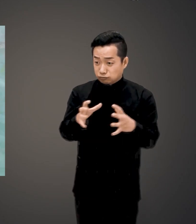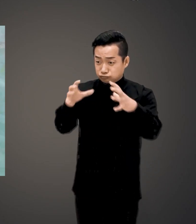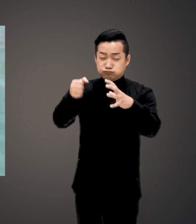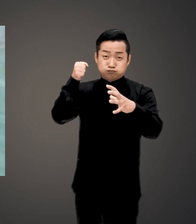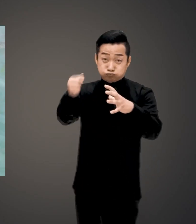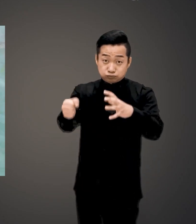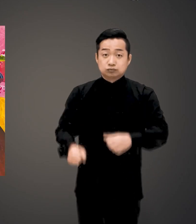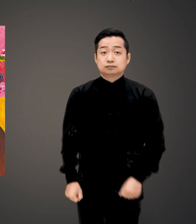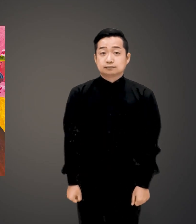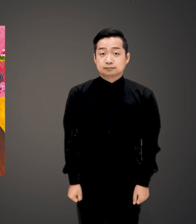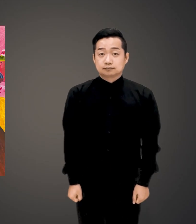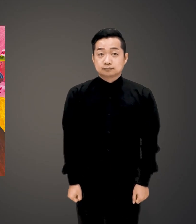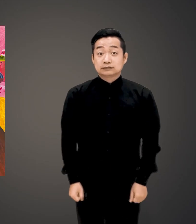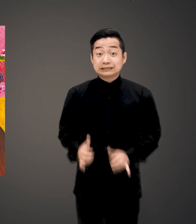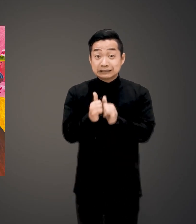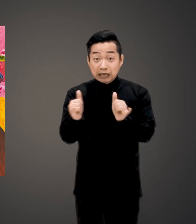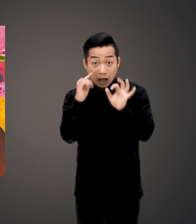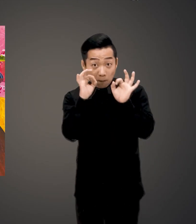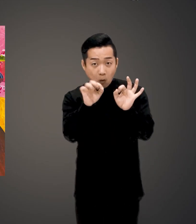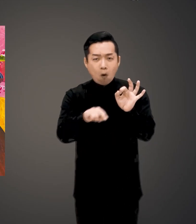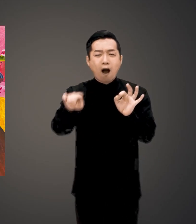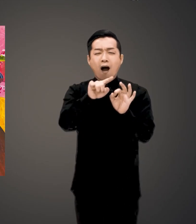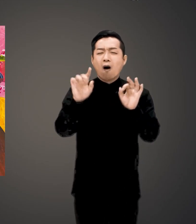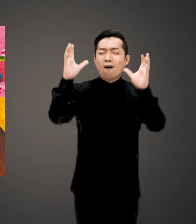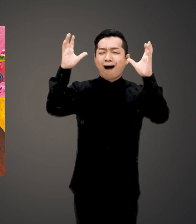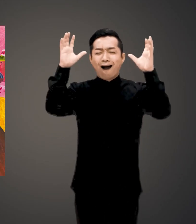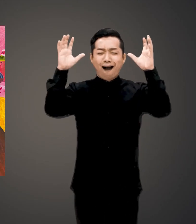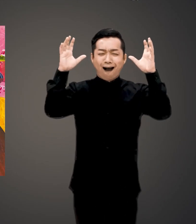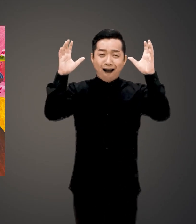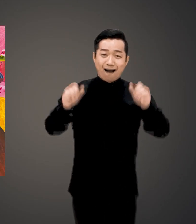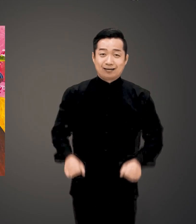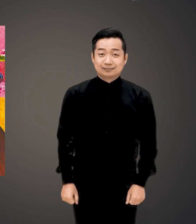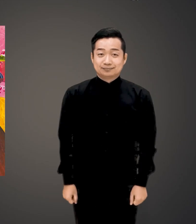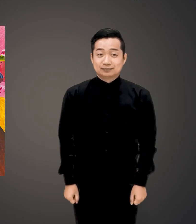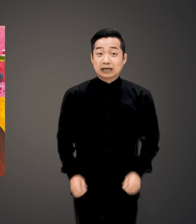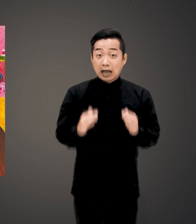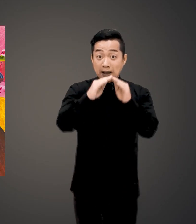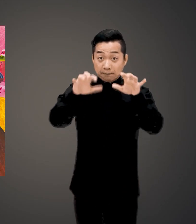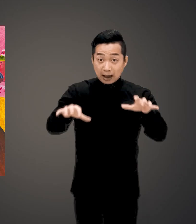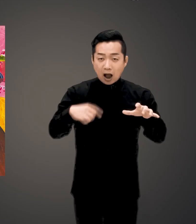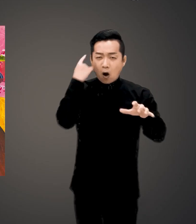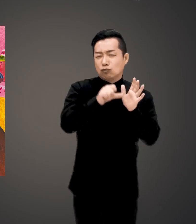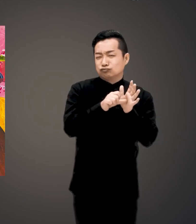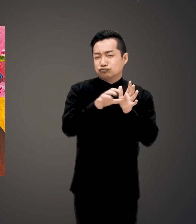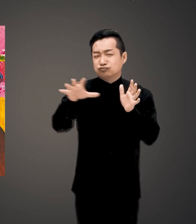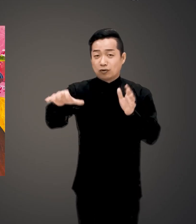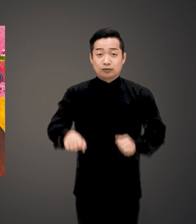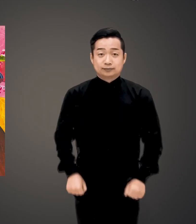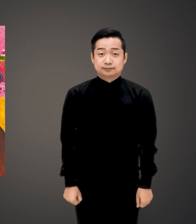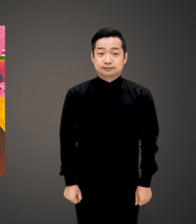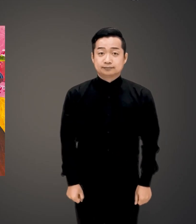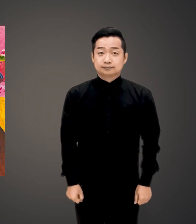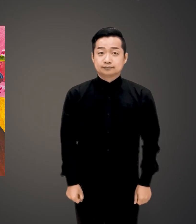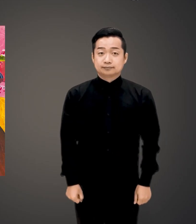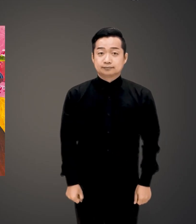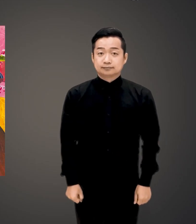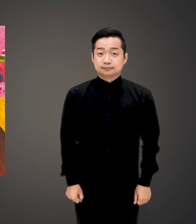쳐요. 사람들은 그런 그에게 환호를 보내요. 그는 마을에서 유명해졌어요.